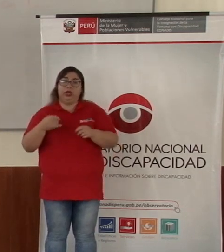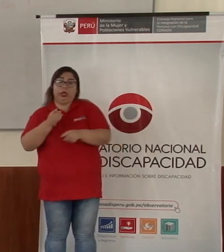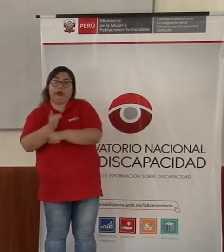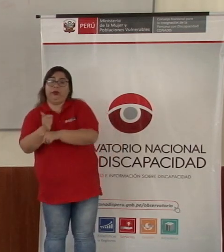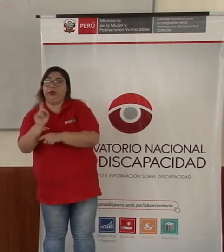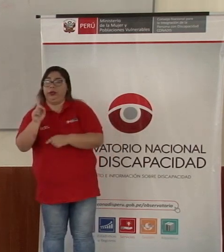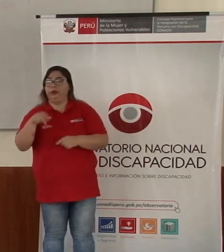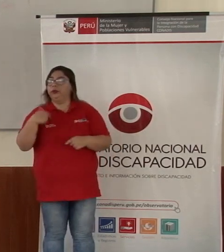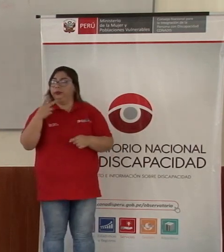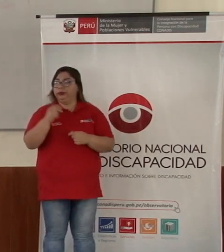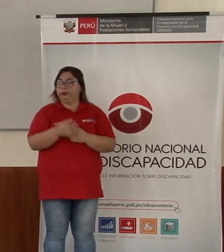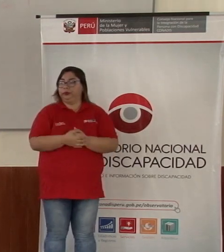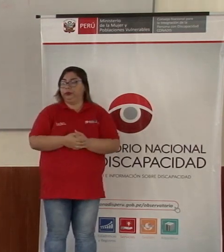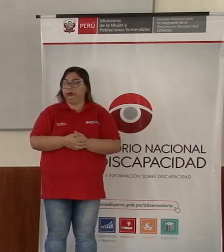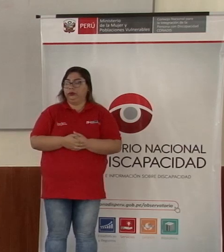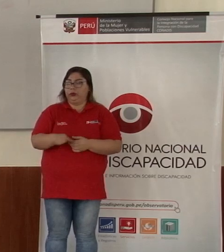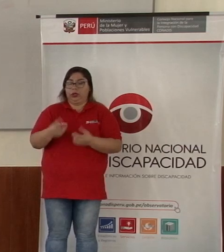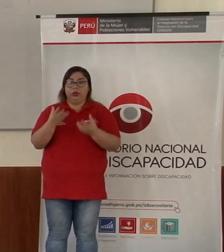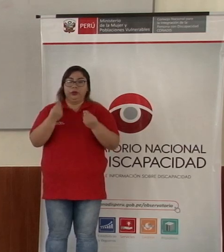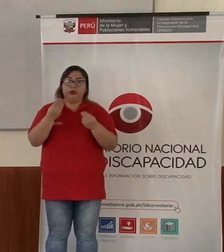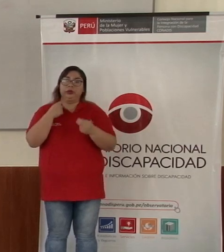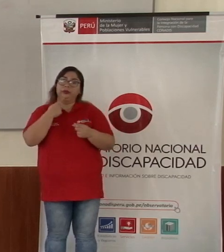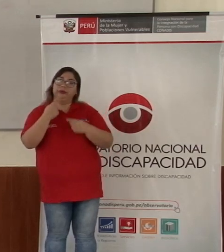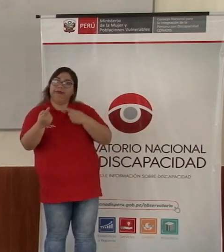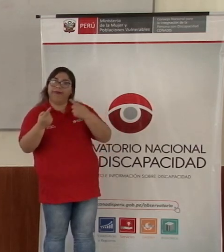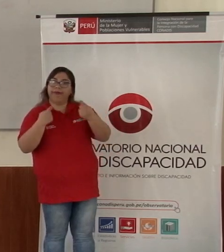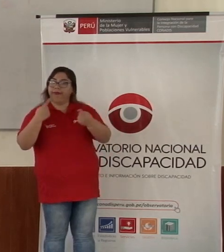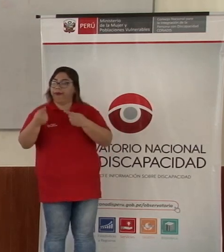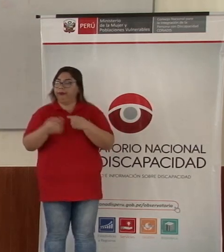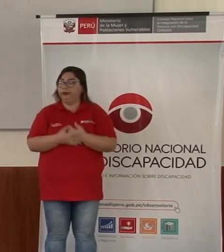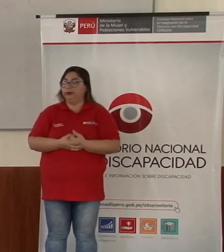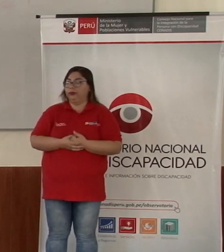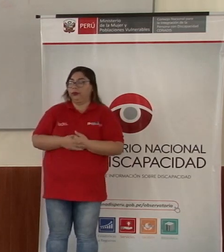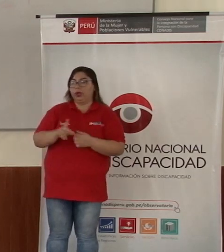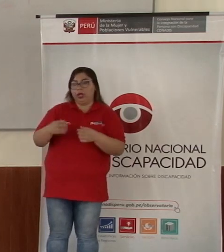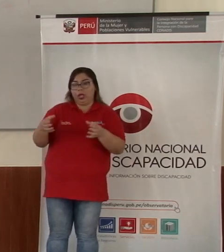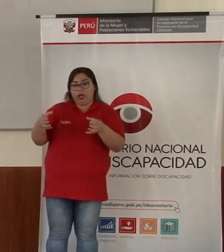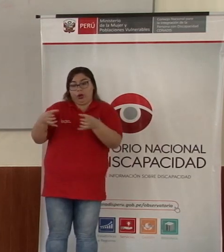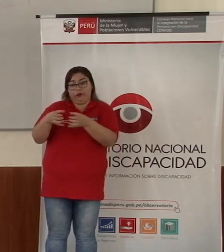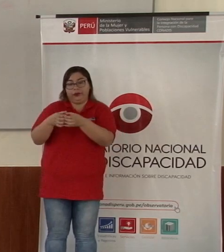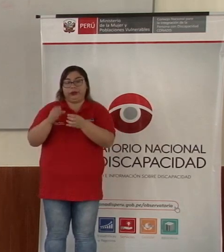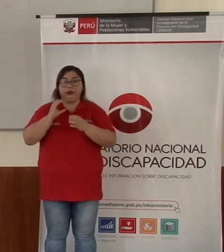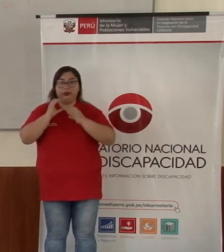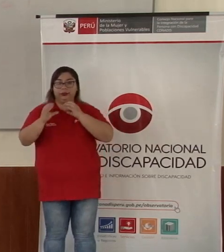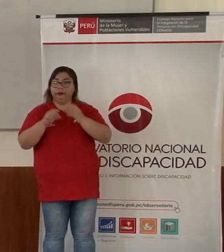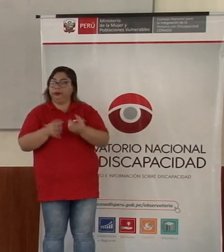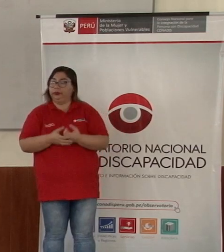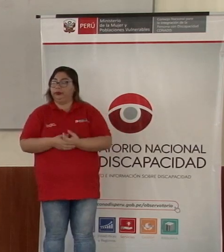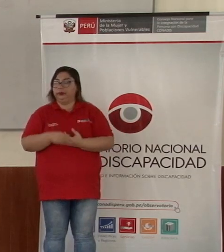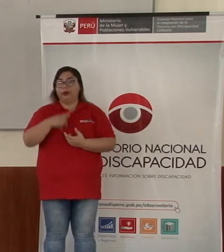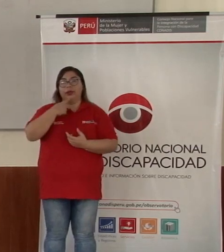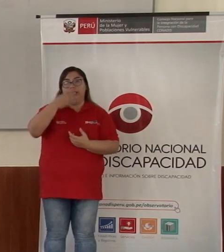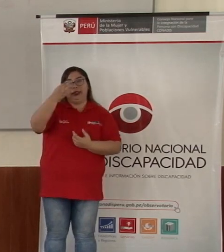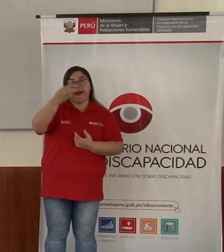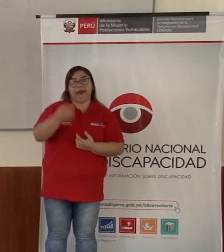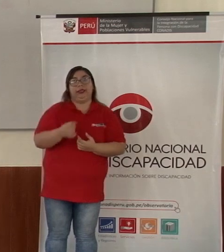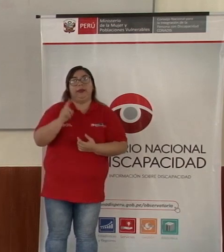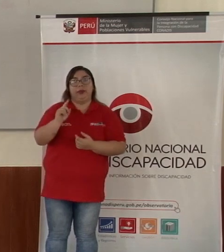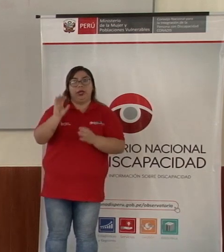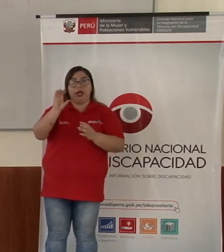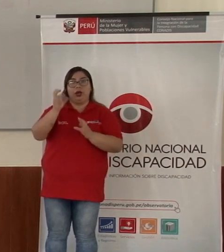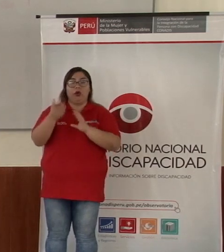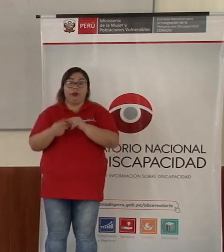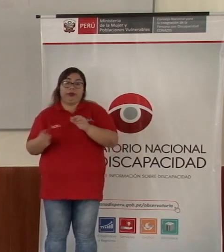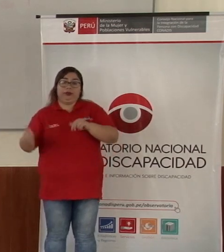convención. Y eso es muchas veces yo discuto en la oficina de asesoría jurídica, porque siempre queremos poner a la convención